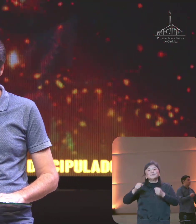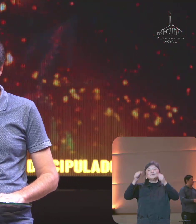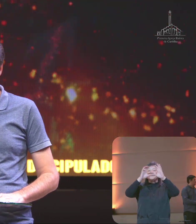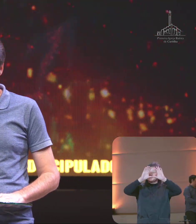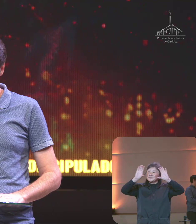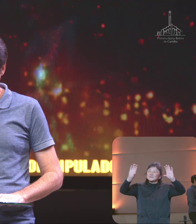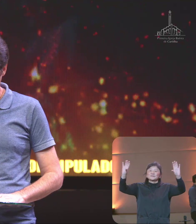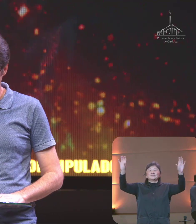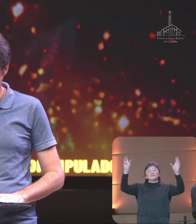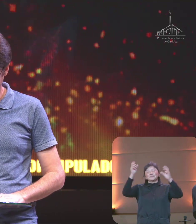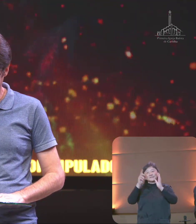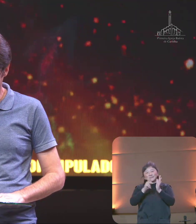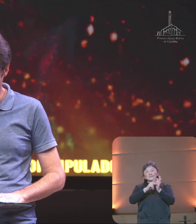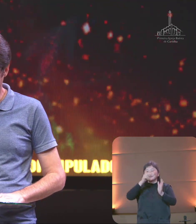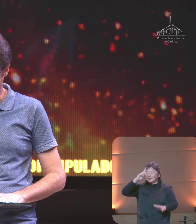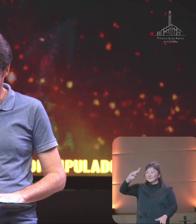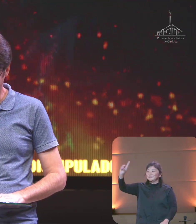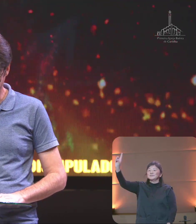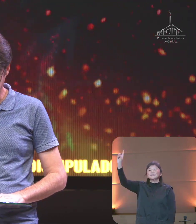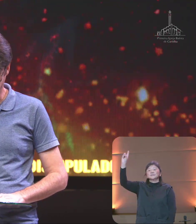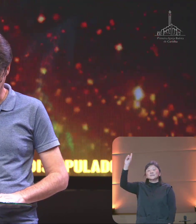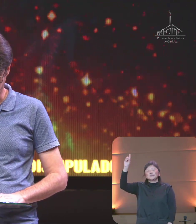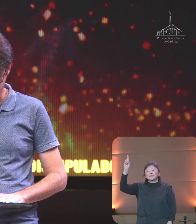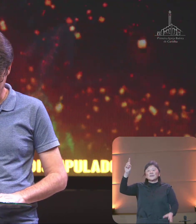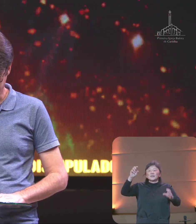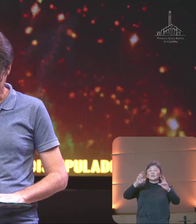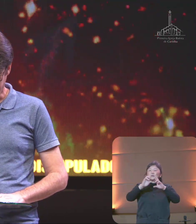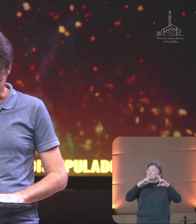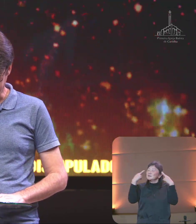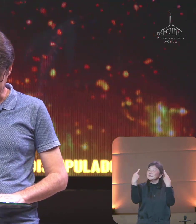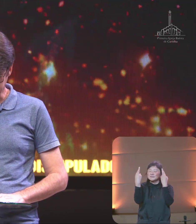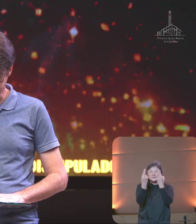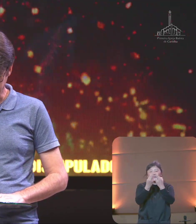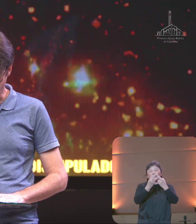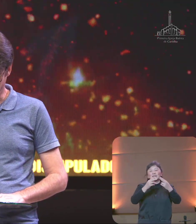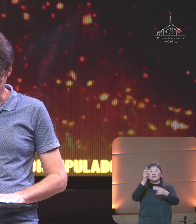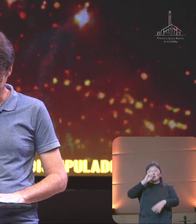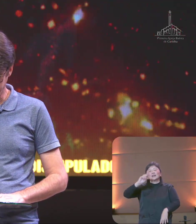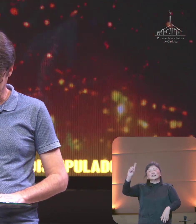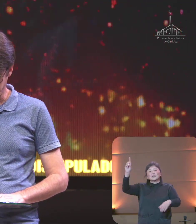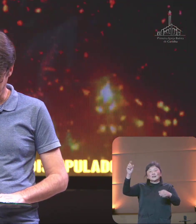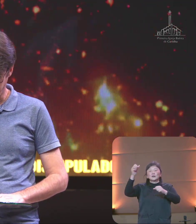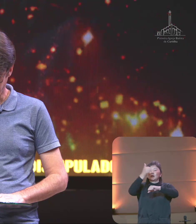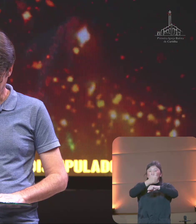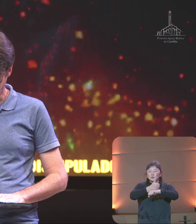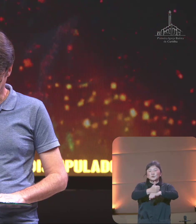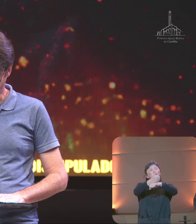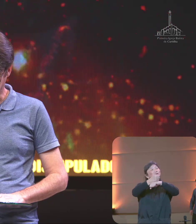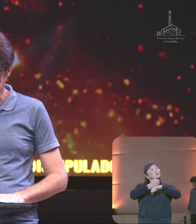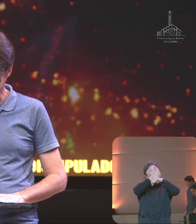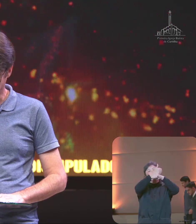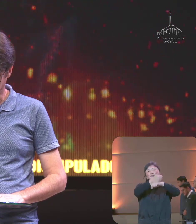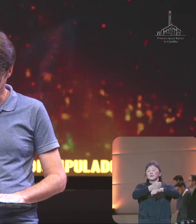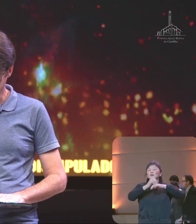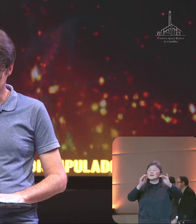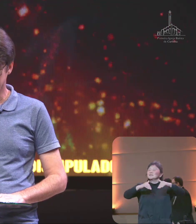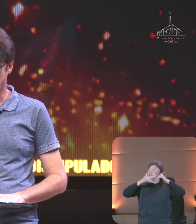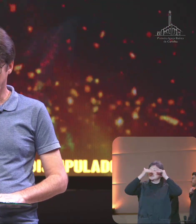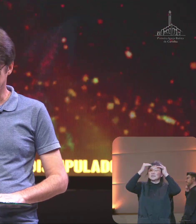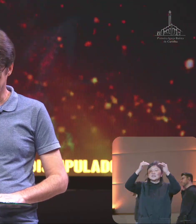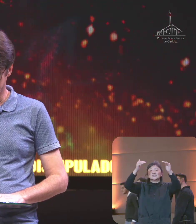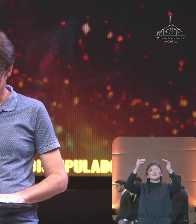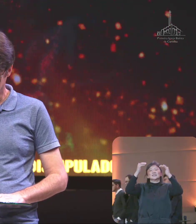Teu, e Tu governas soberano sobre tudo e todos. A riqueza e a honra vêm de Ti, Tu dominas sobre